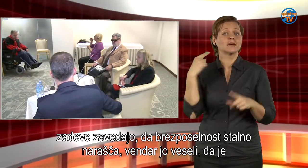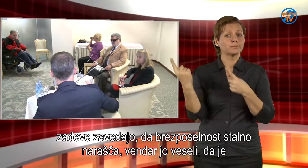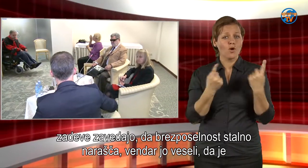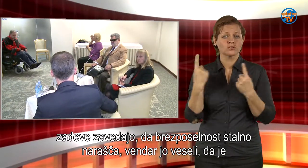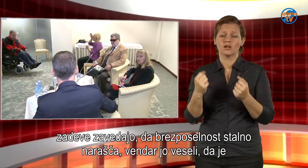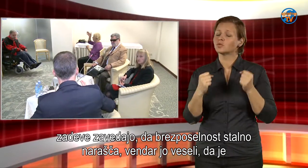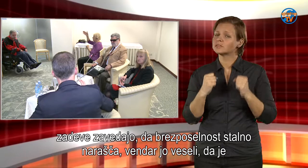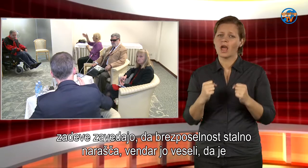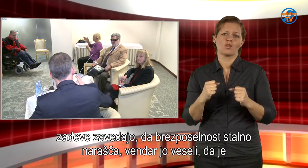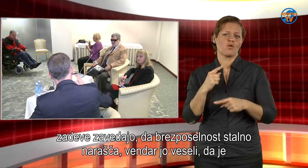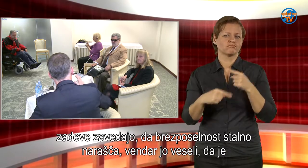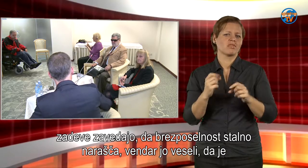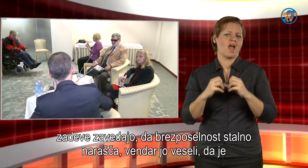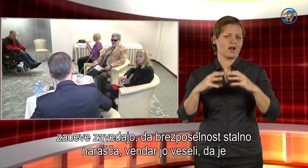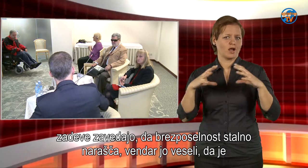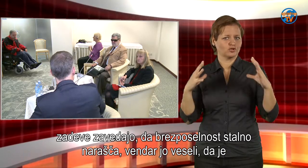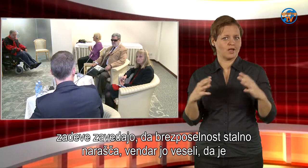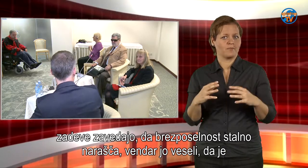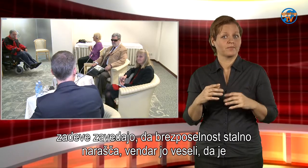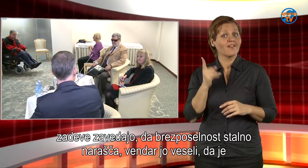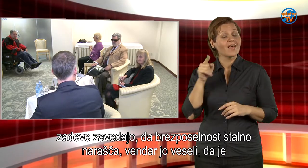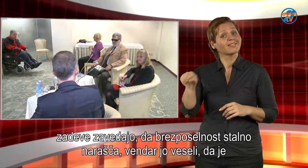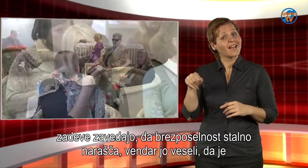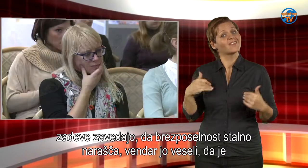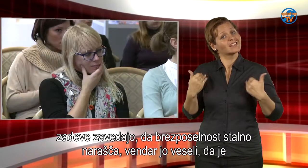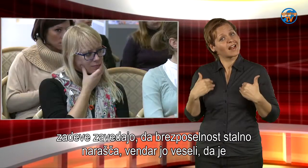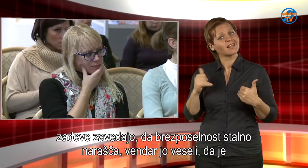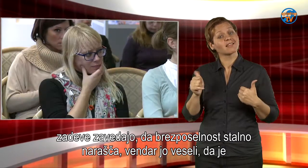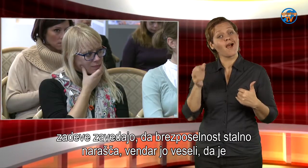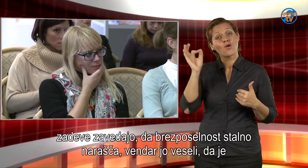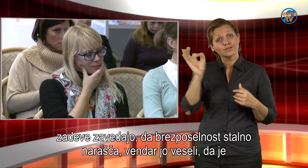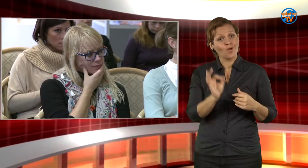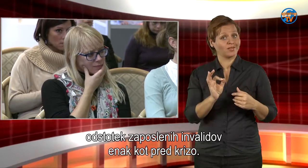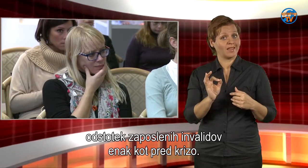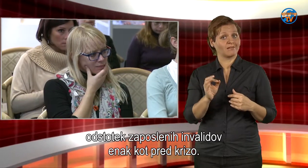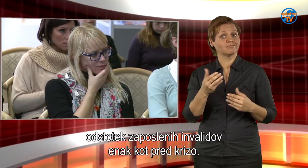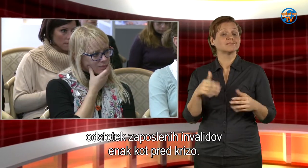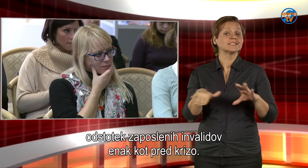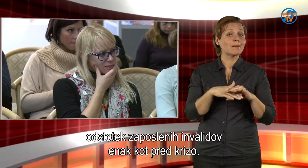stalno narašča, vendar jo veseli, da je odstotek zaposlenih invalidov enak kot pred krizo.